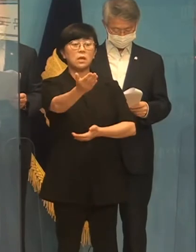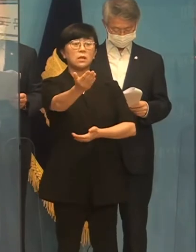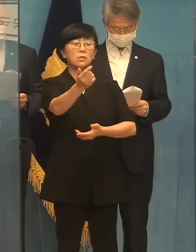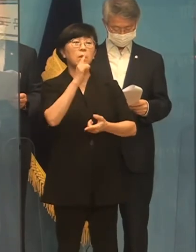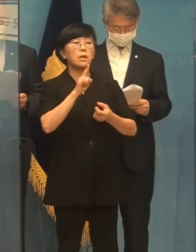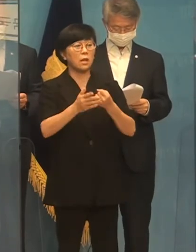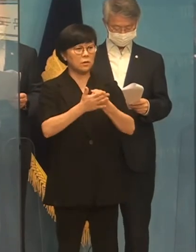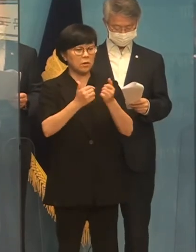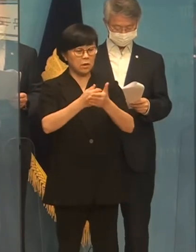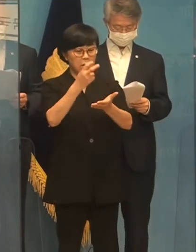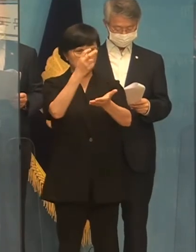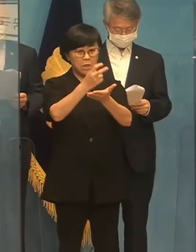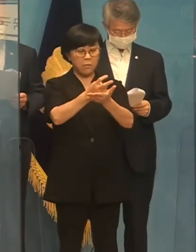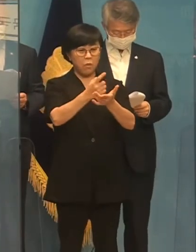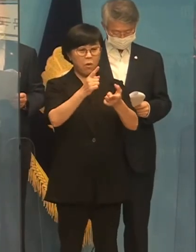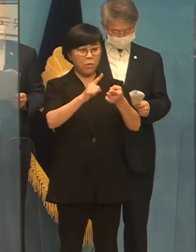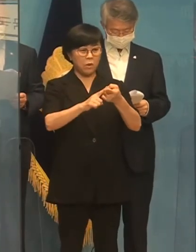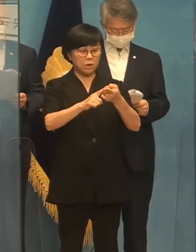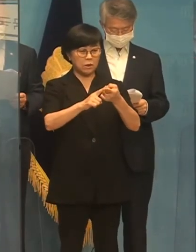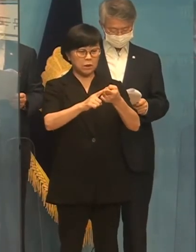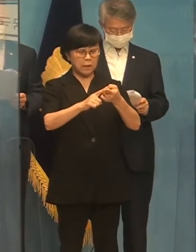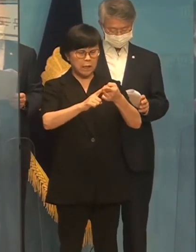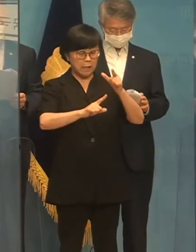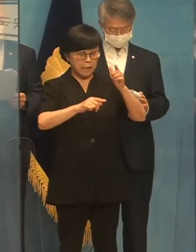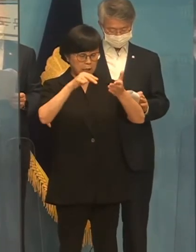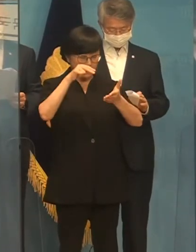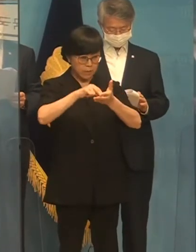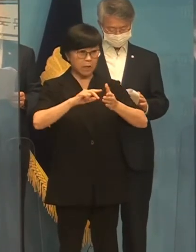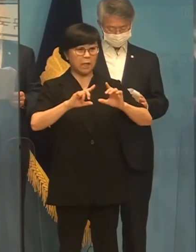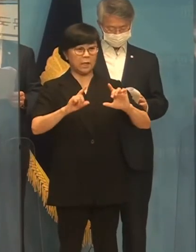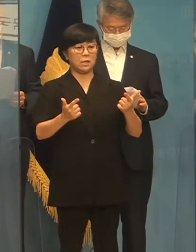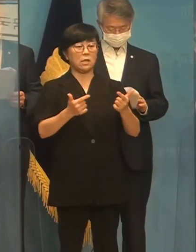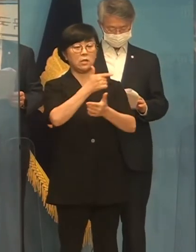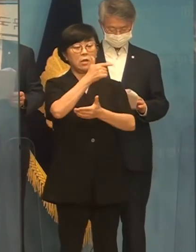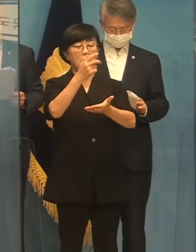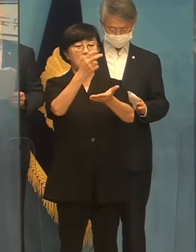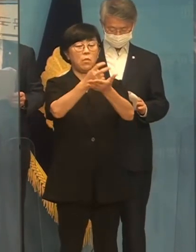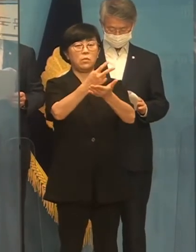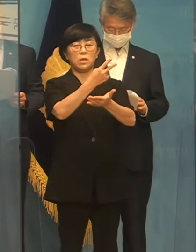것은 형사법원이 취할 태도가 아니다. 이 대법원